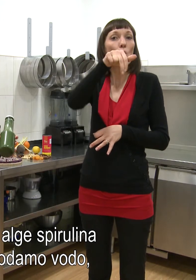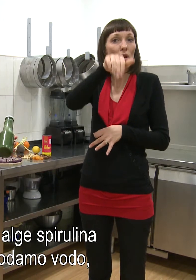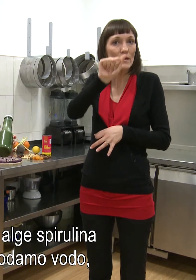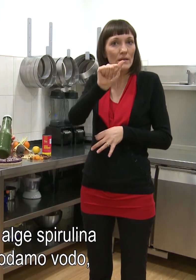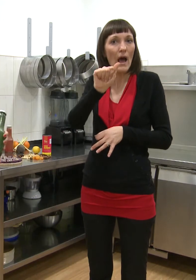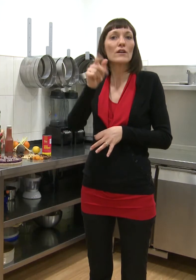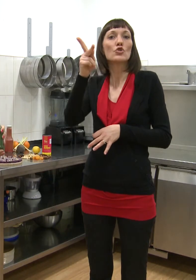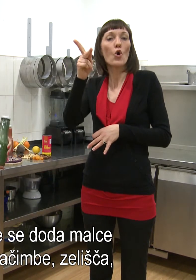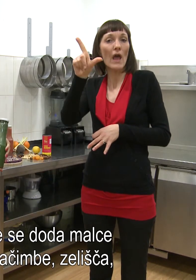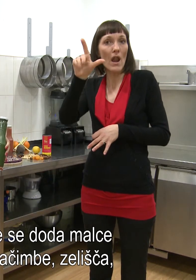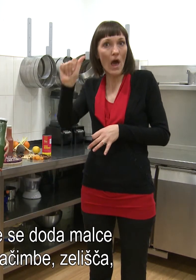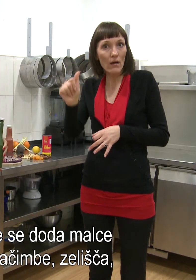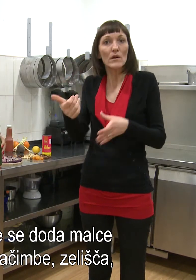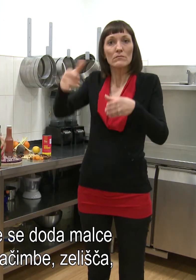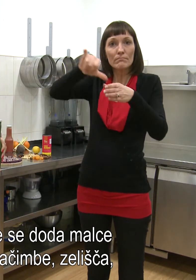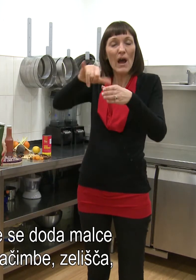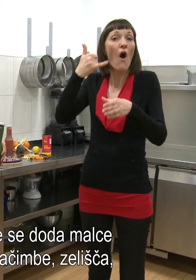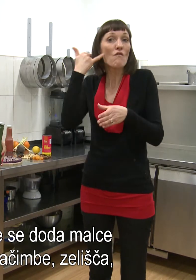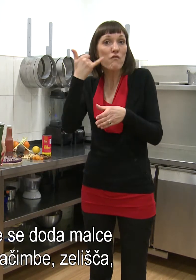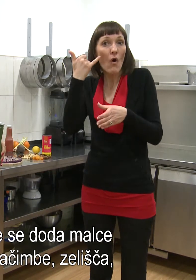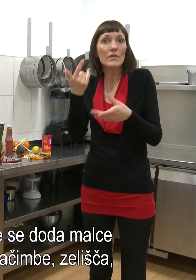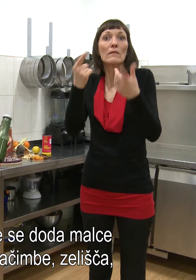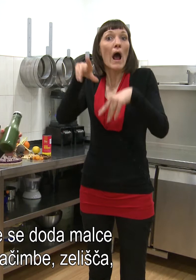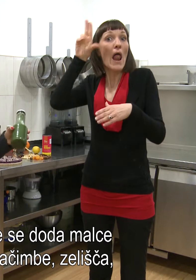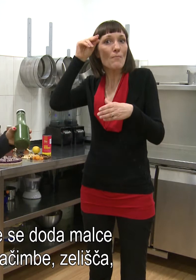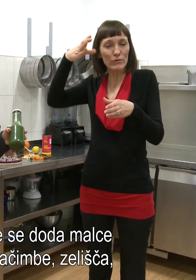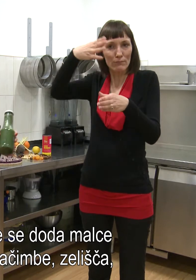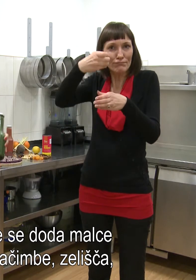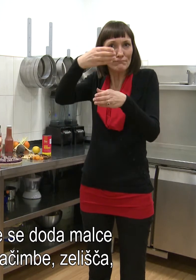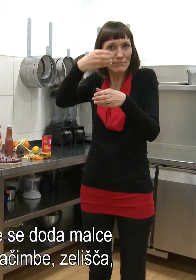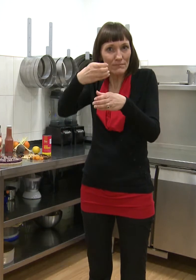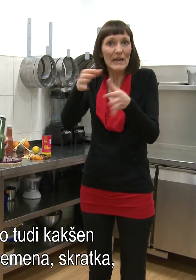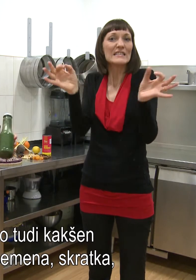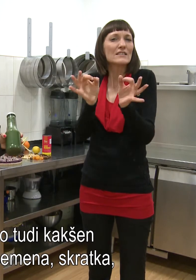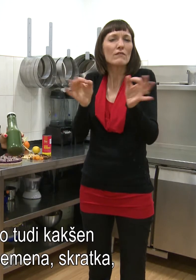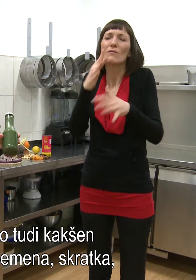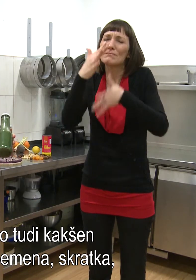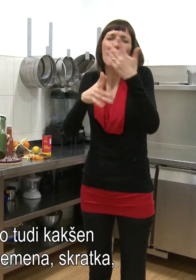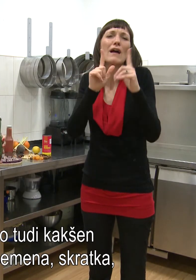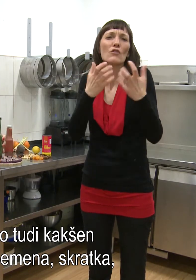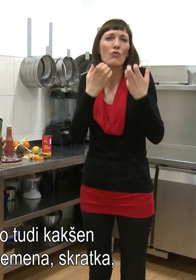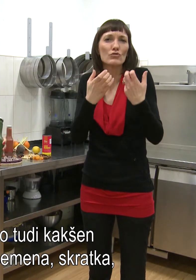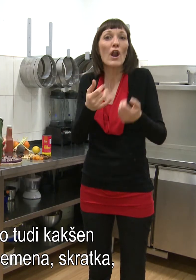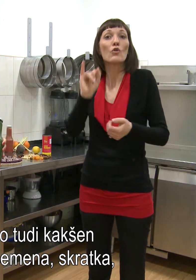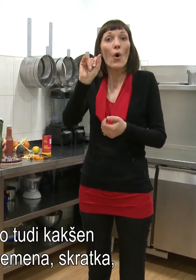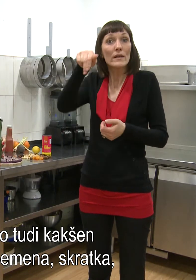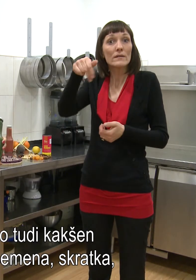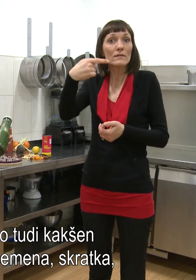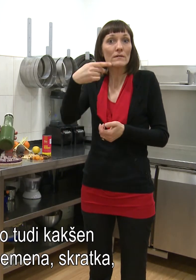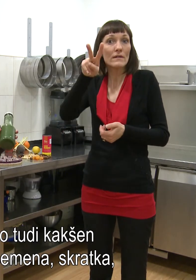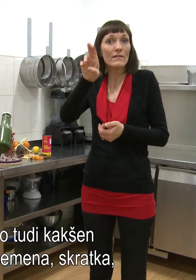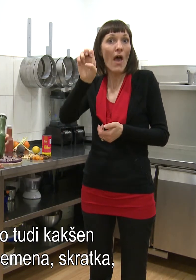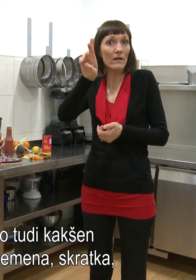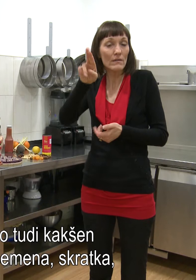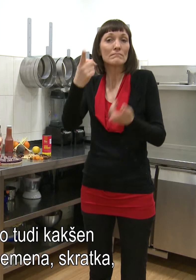dodamo vodo. Super je, če se doda tudi malce limone, sveže začimbe, zelišča, lahko si kakšen ingver doda,